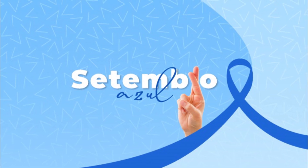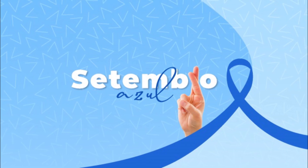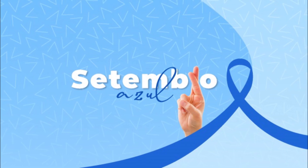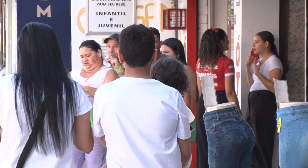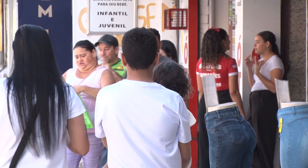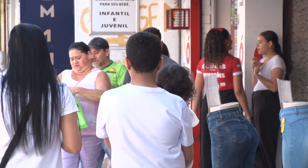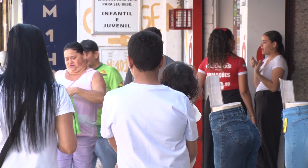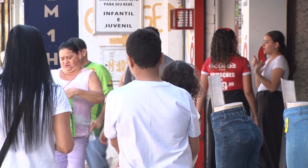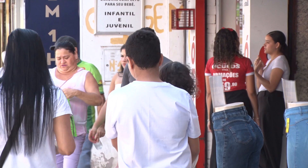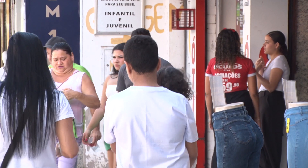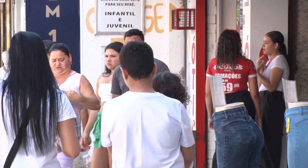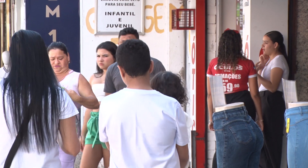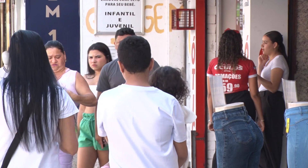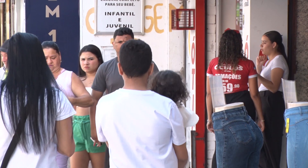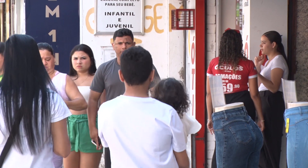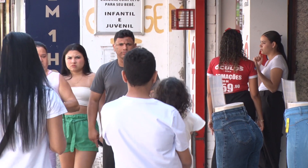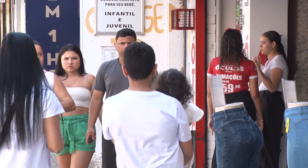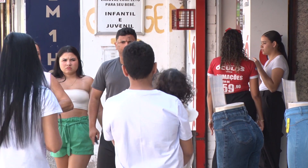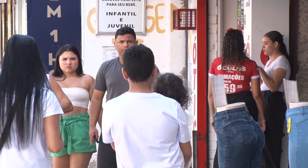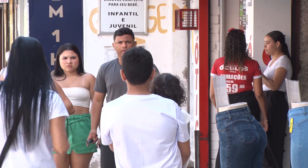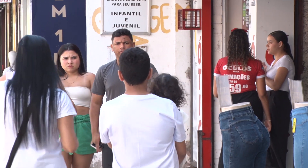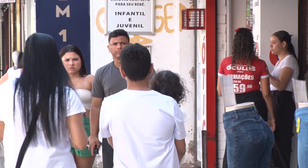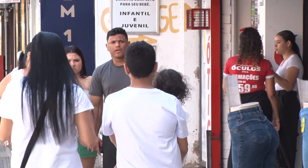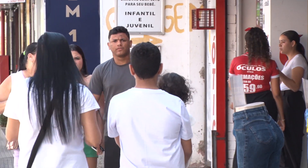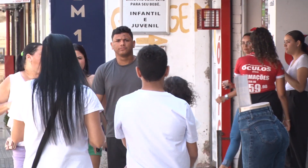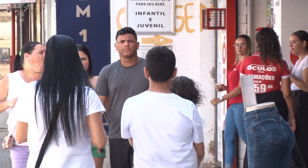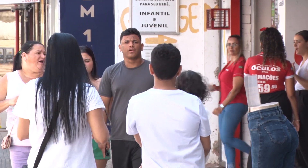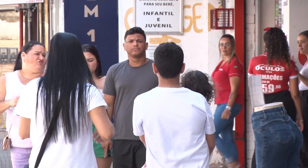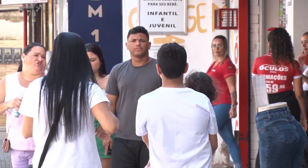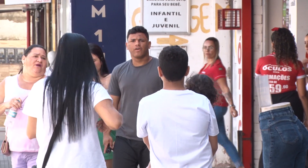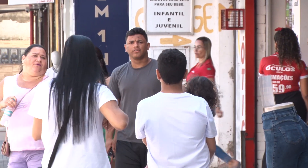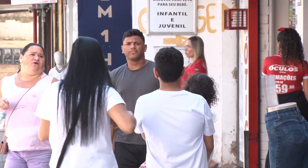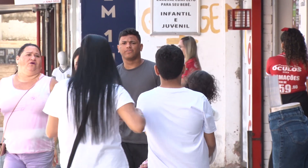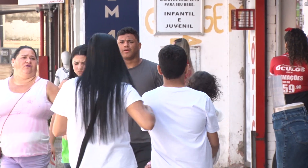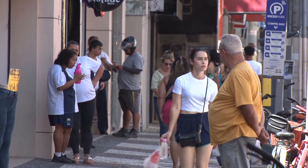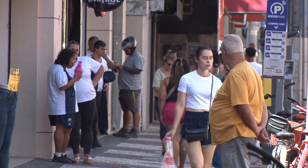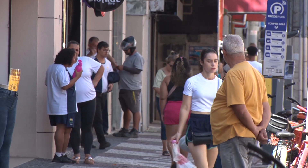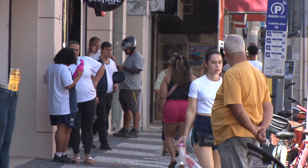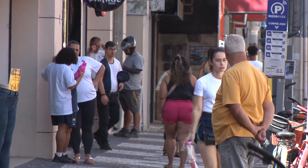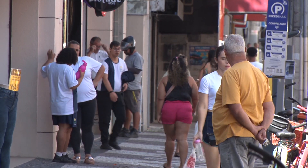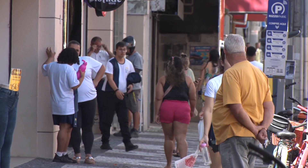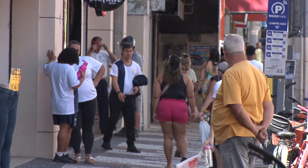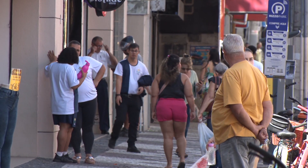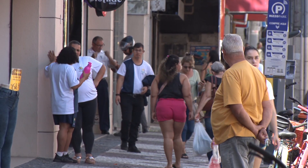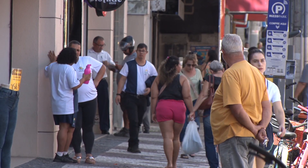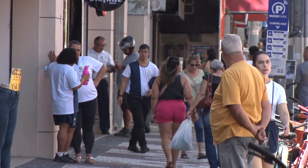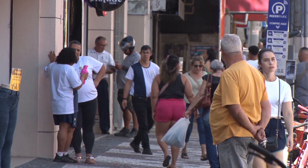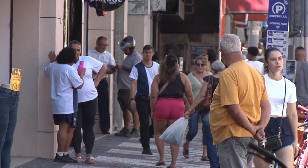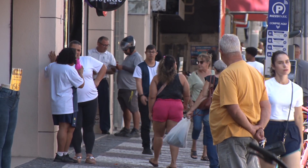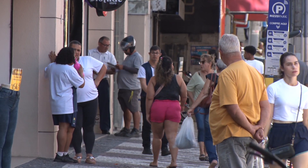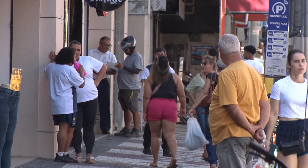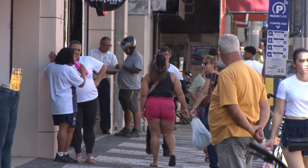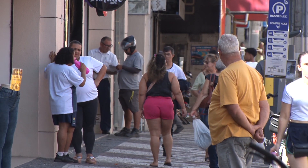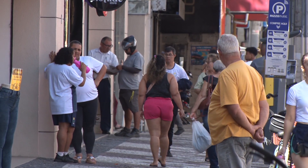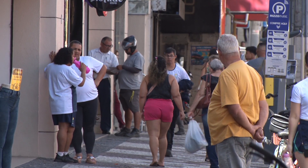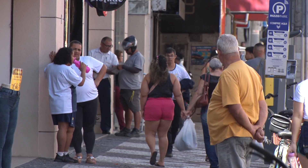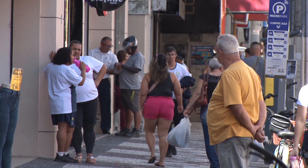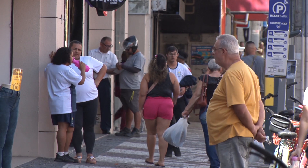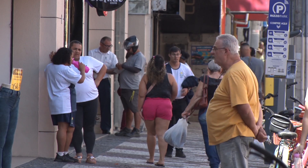dia. O mês de setembro é dedicado para o tema, que ainda enfrenta batalhas para inserir a língua brasileira de sinais